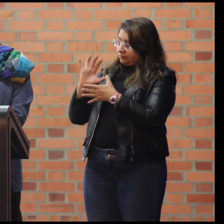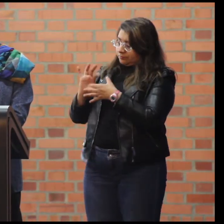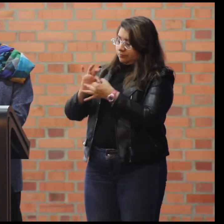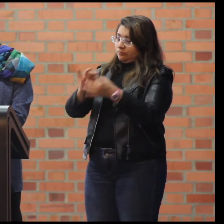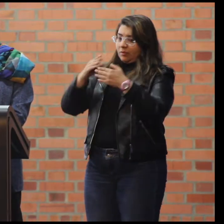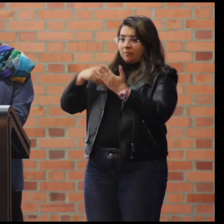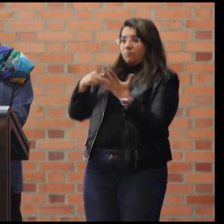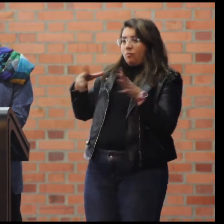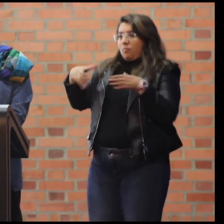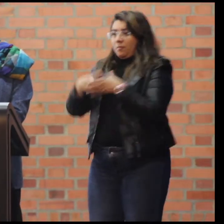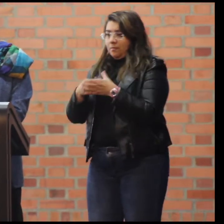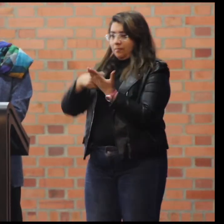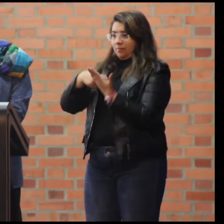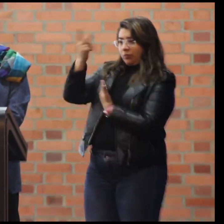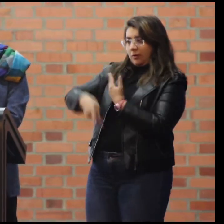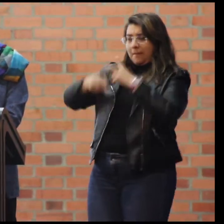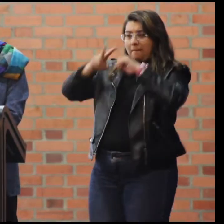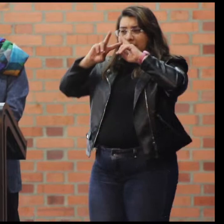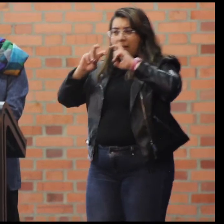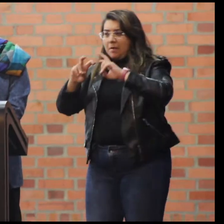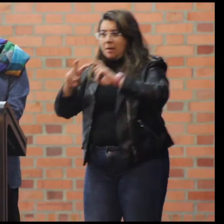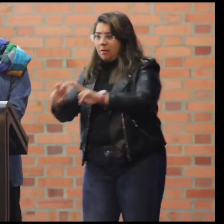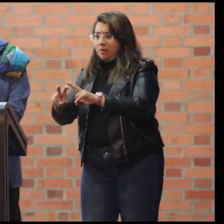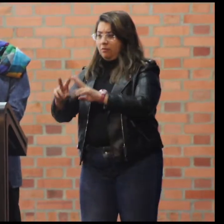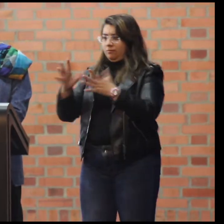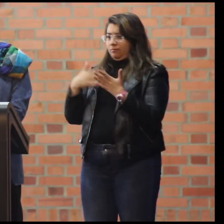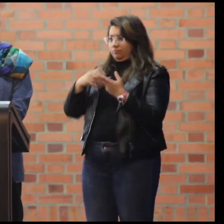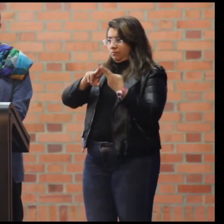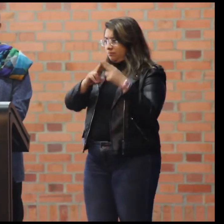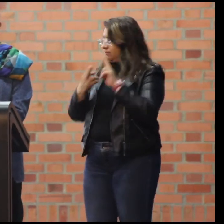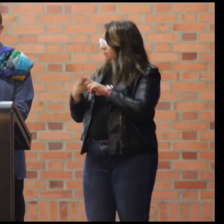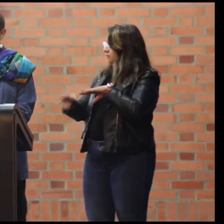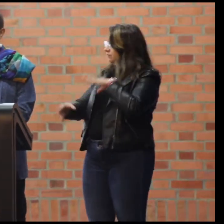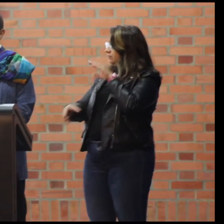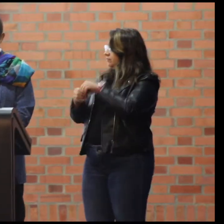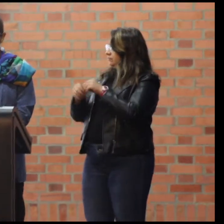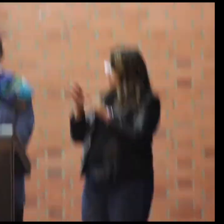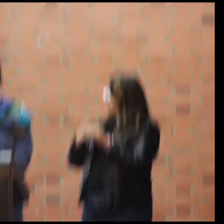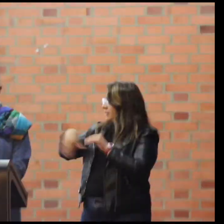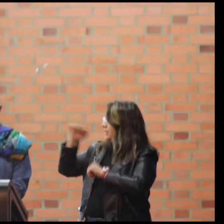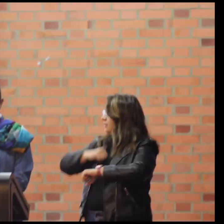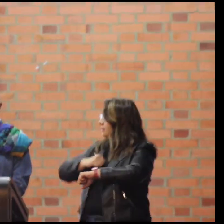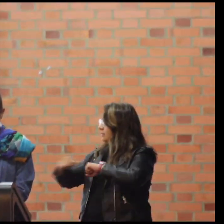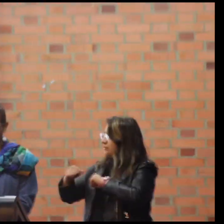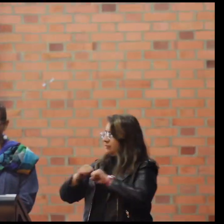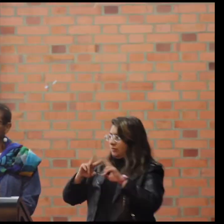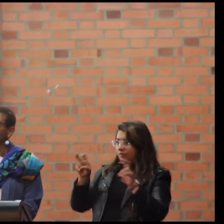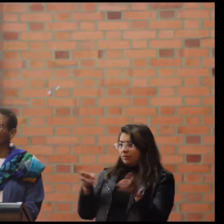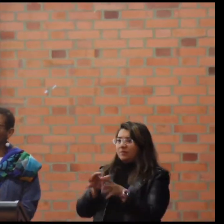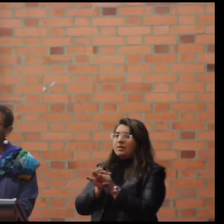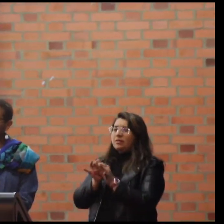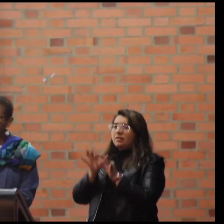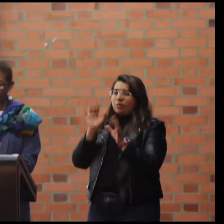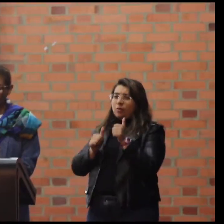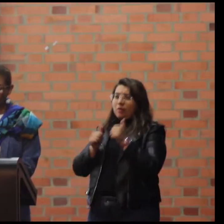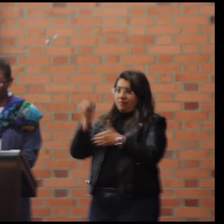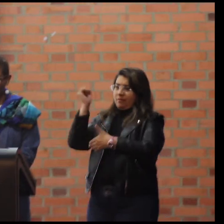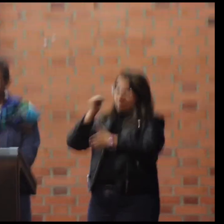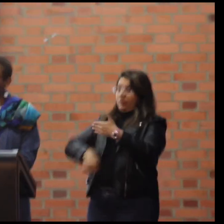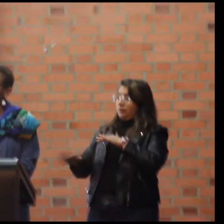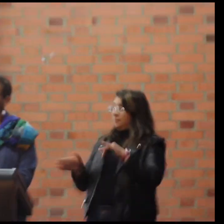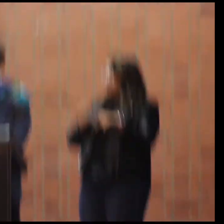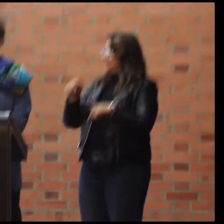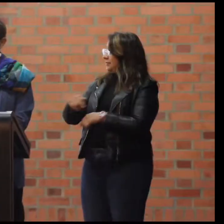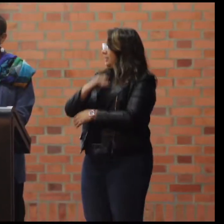investigativo titulado heterosexualidades contracepción y aborto en